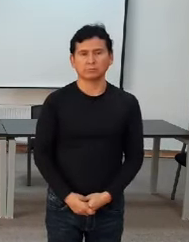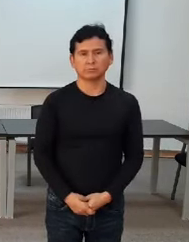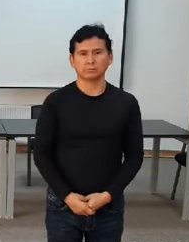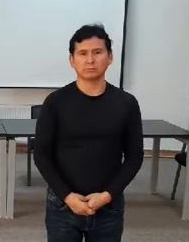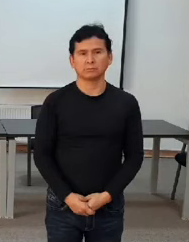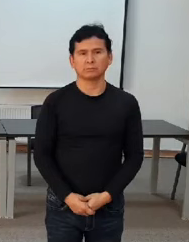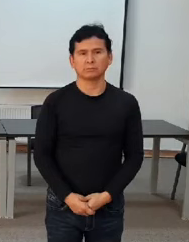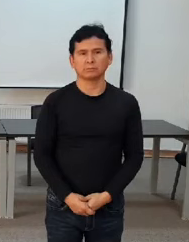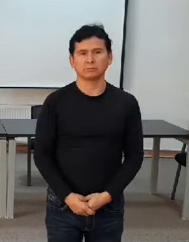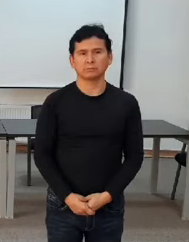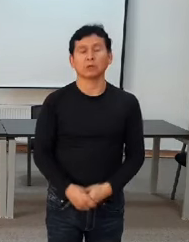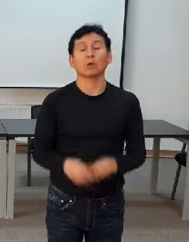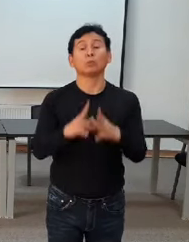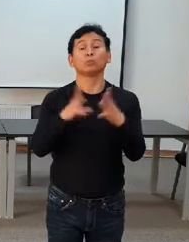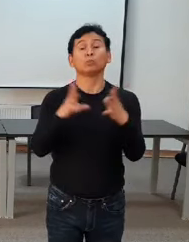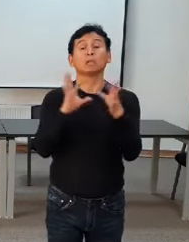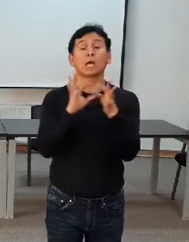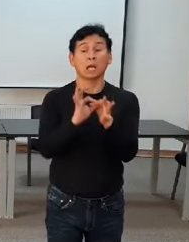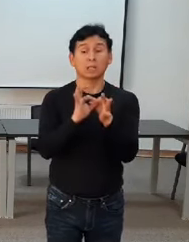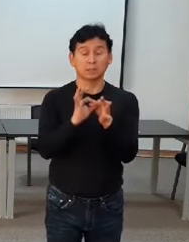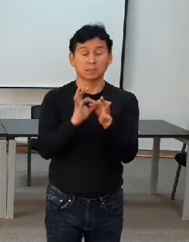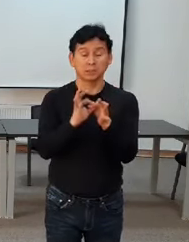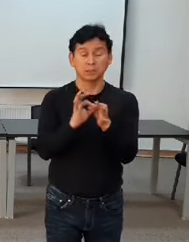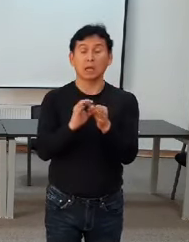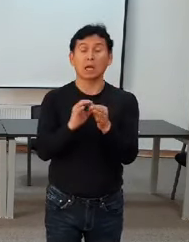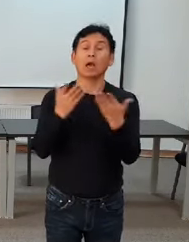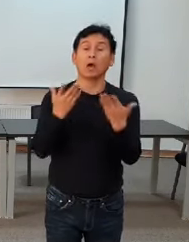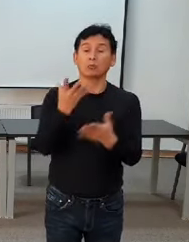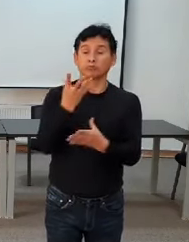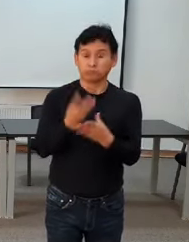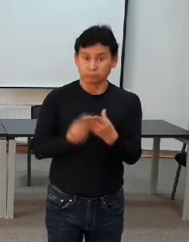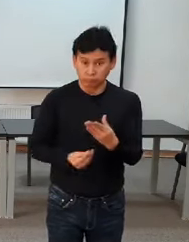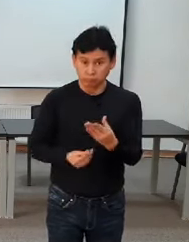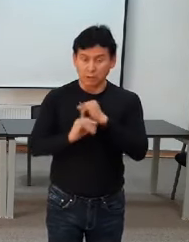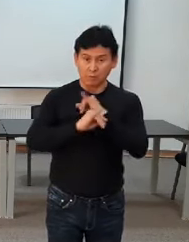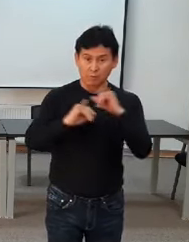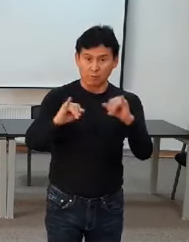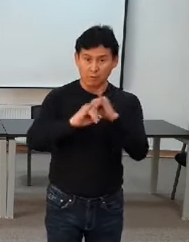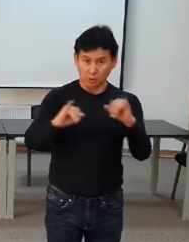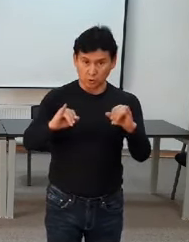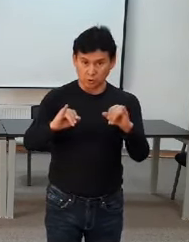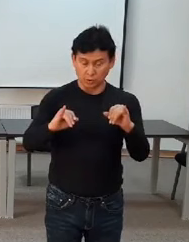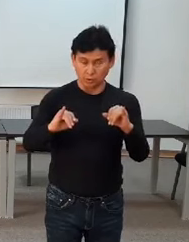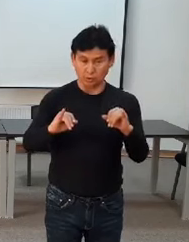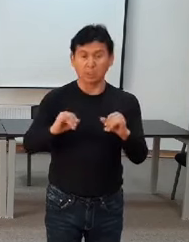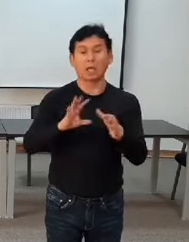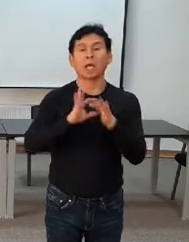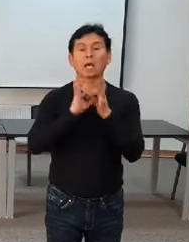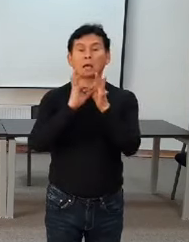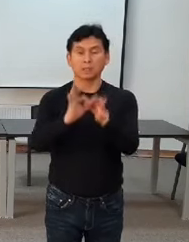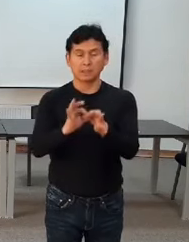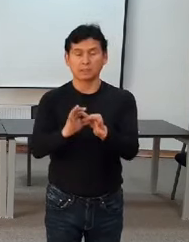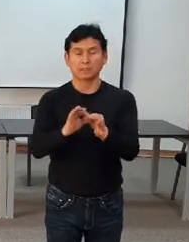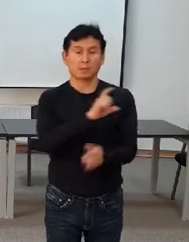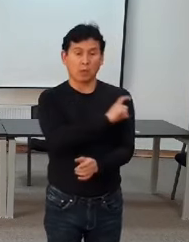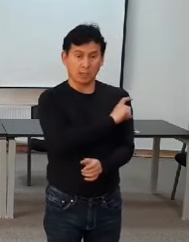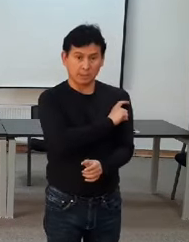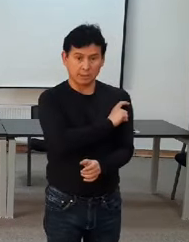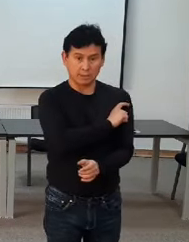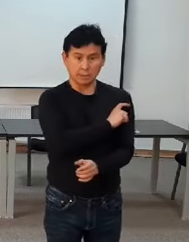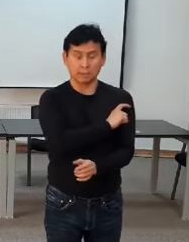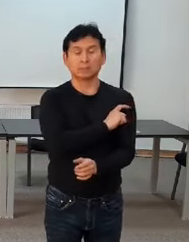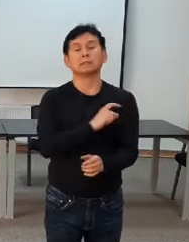No. Muchas gracias, Seremi. Con esto estamos dando por finalizado una nueva entrega de reporte. Agradecemos a Cristian Almonacid